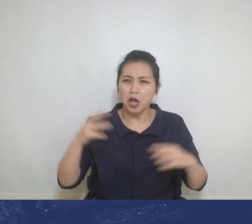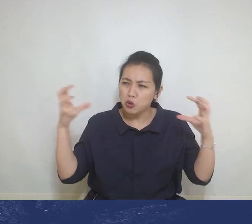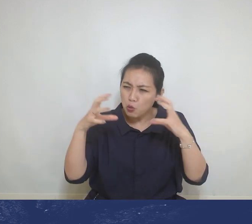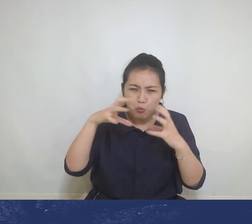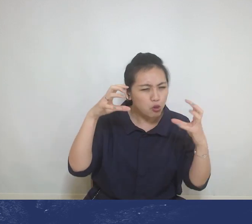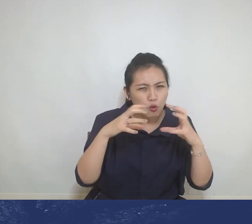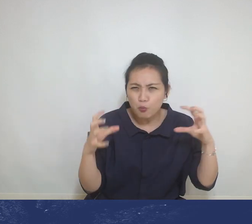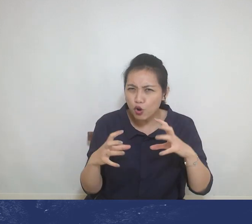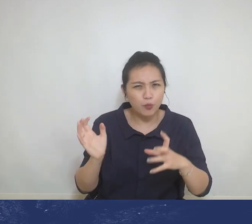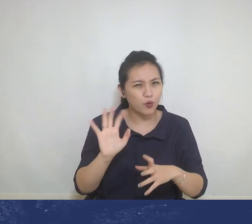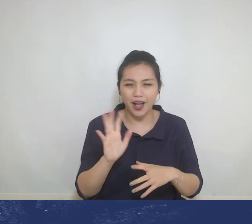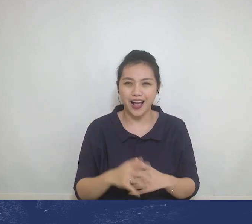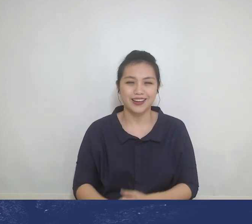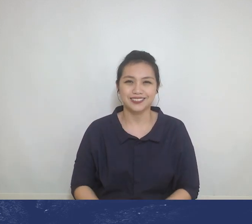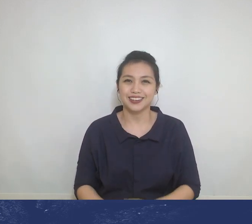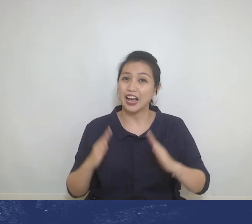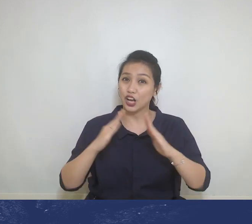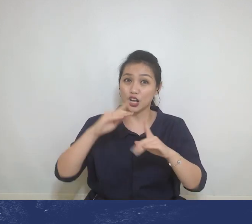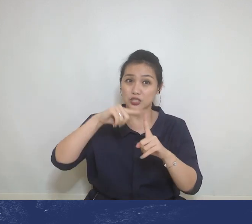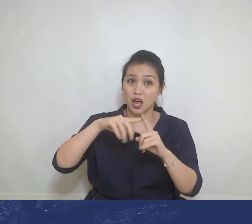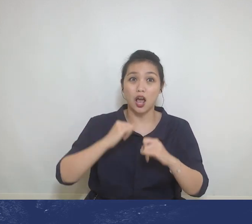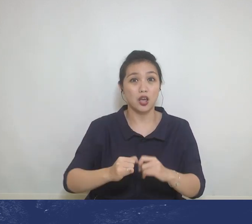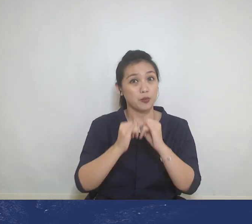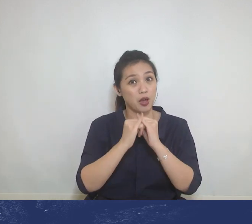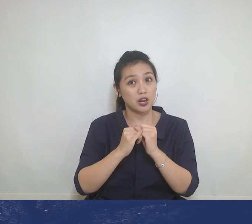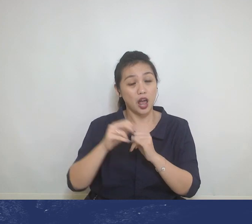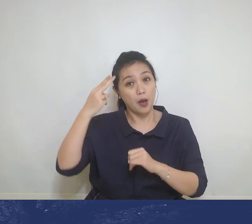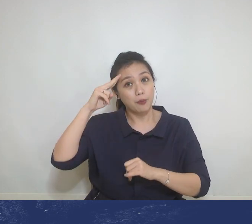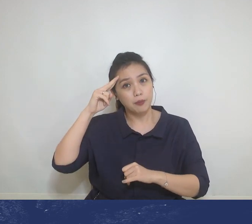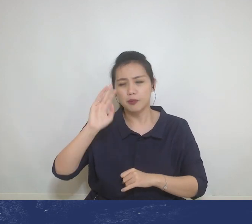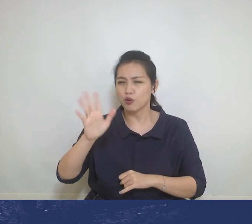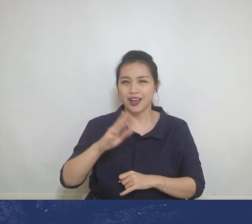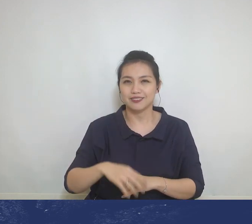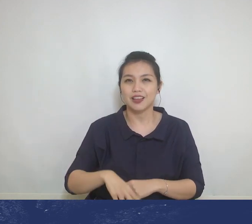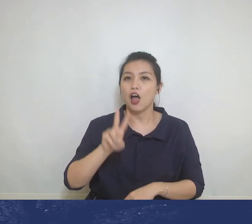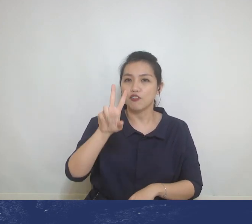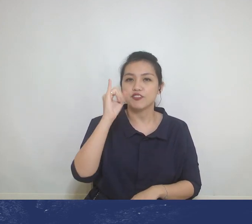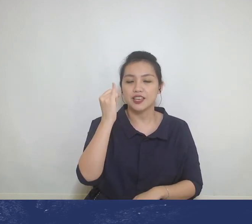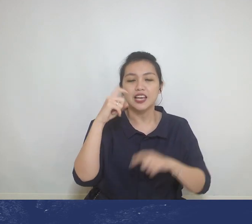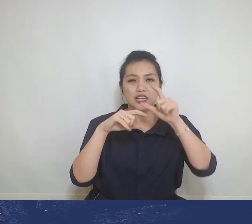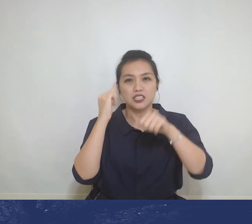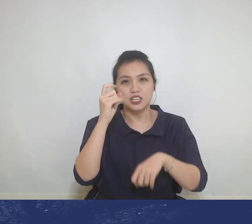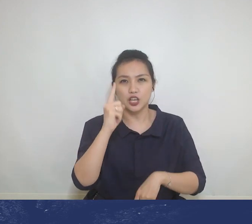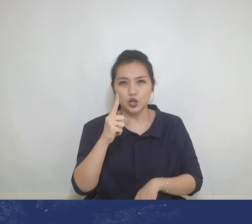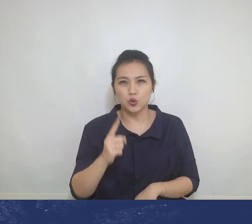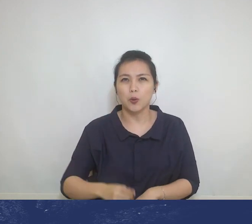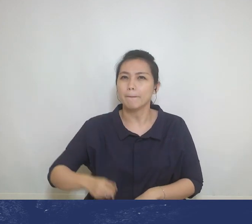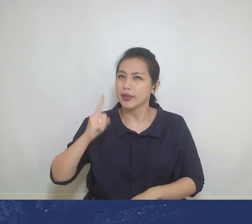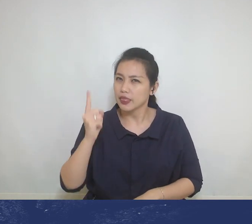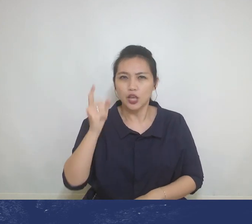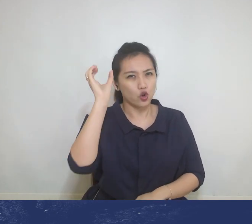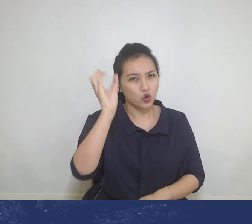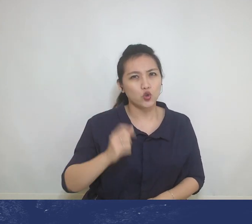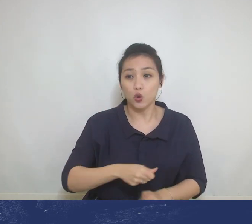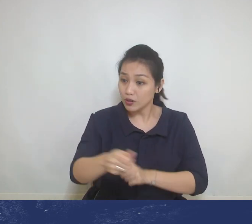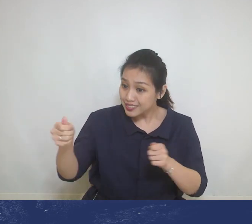organisasi. Visi itu bukan cuma urusan gereja, bukan cuma urusan pemimpin. Tapi visi itu urusan personal loh, urusan pribadi. Saya baca